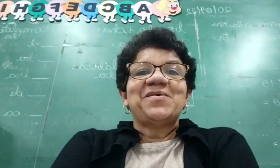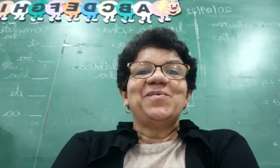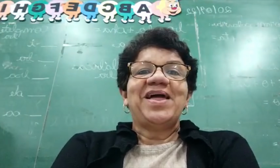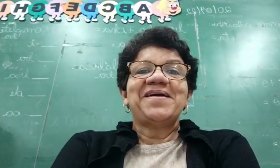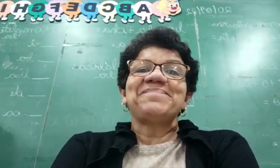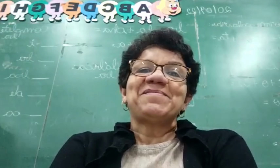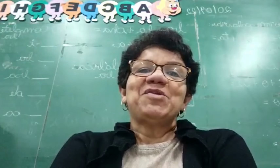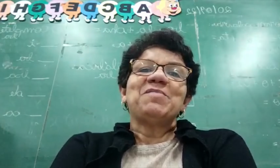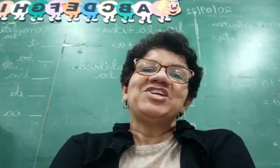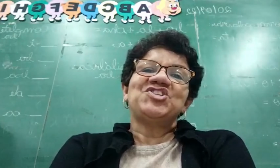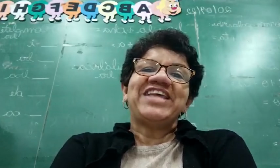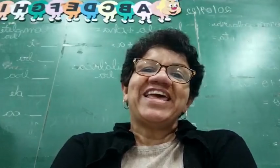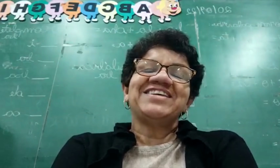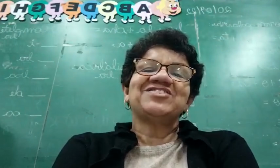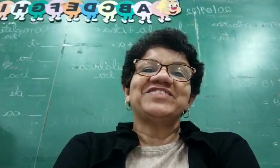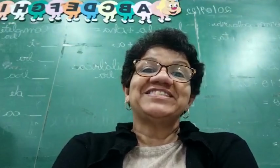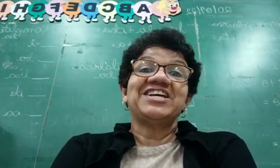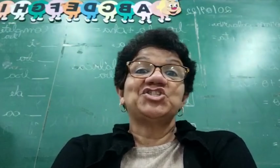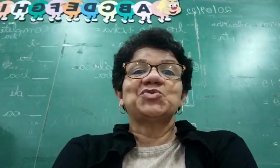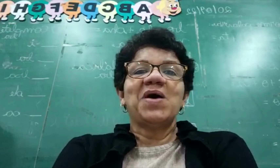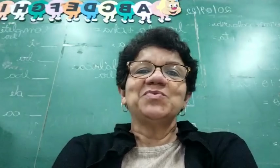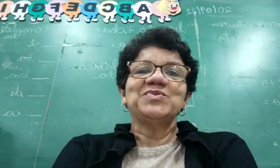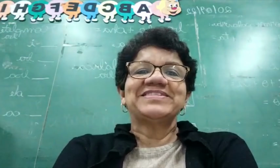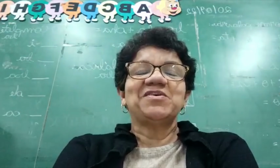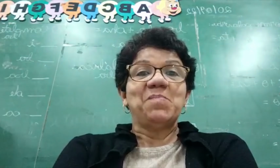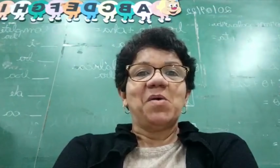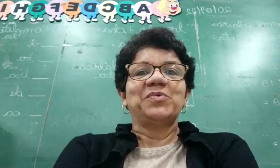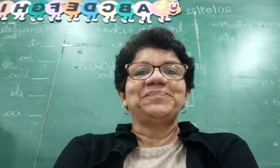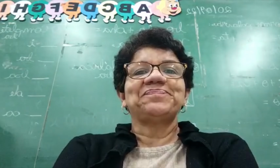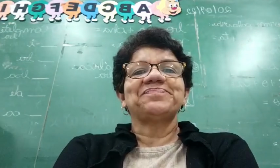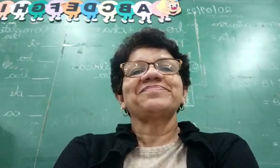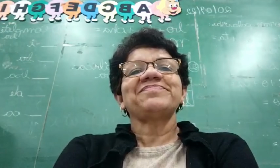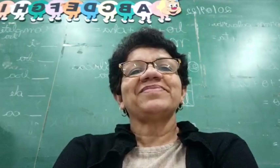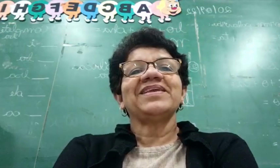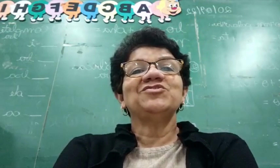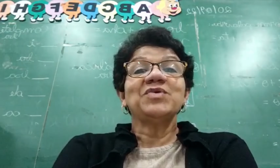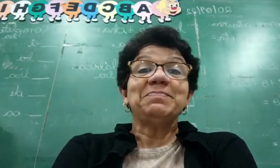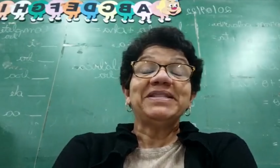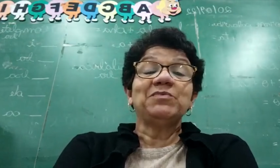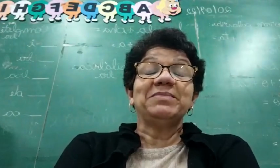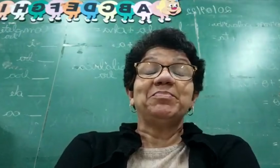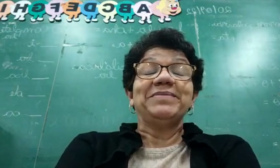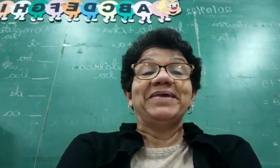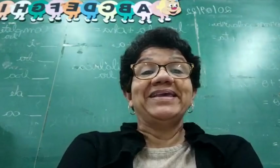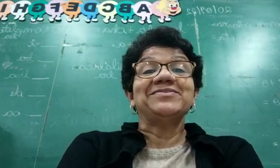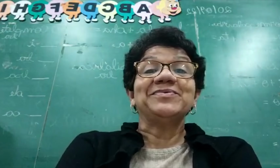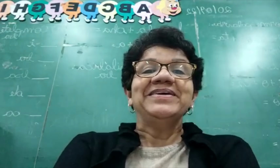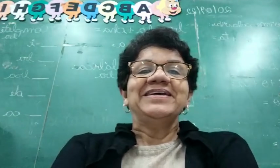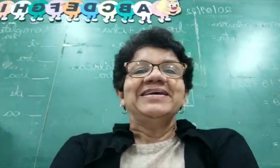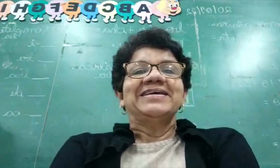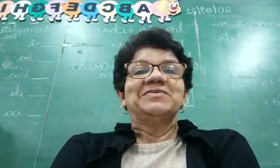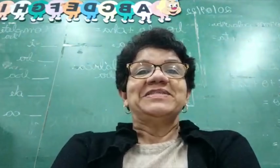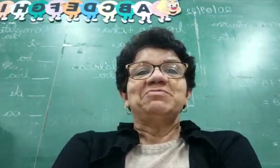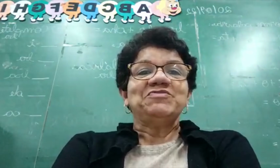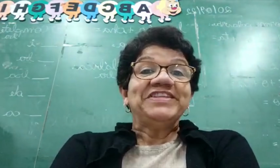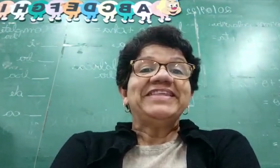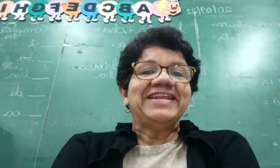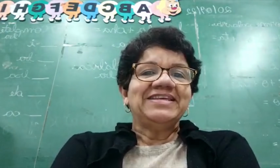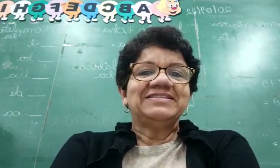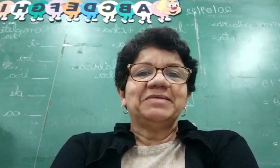Olá, meu nome é Edneia. Sou da cidade de Guarulhos, São Paulo. Estou aqui pra dar um depoimento. Eu sempre tive interesse